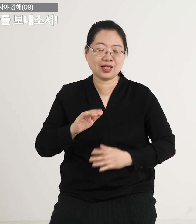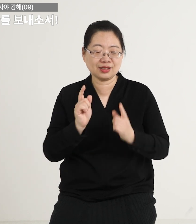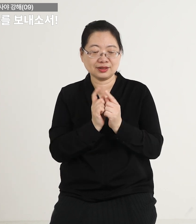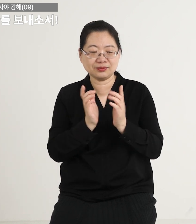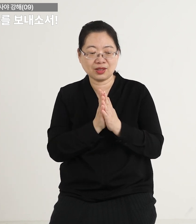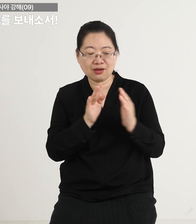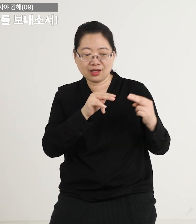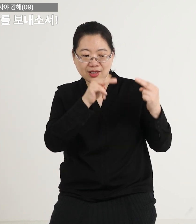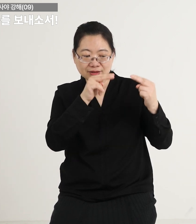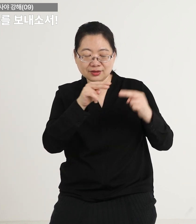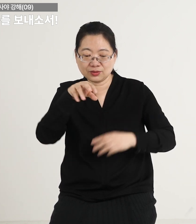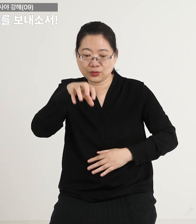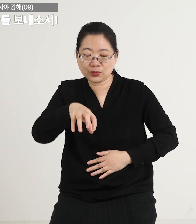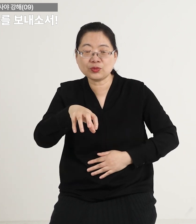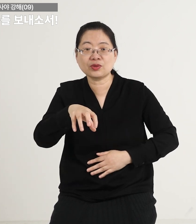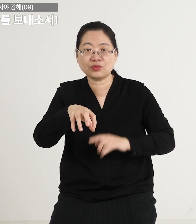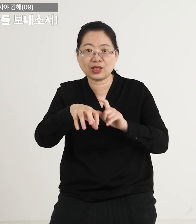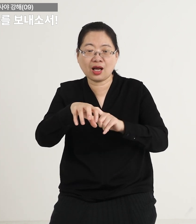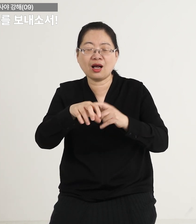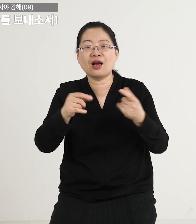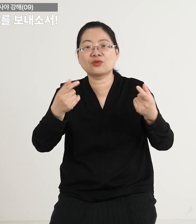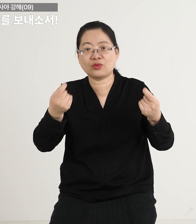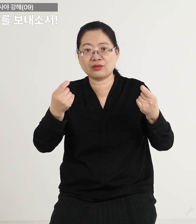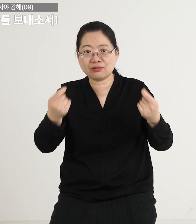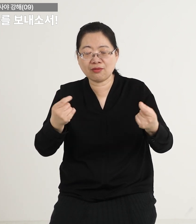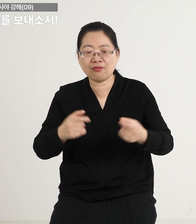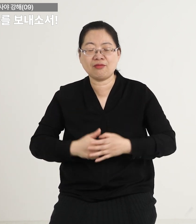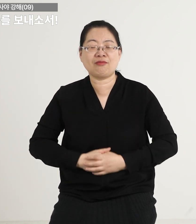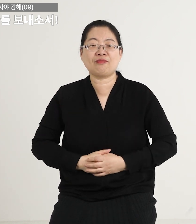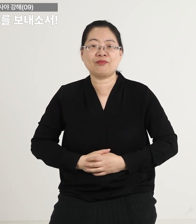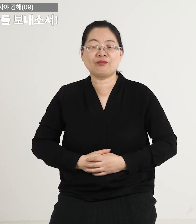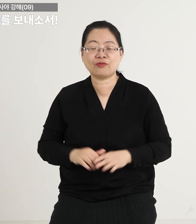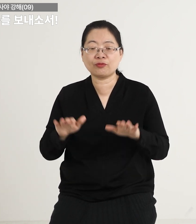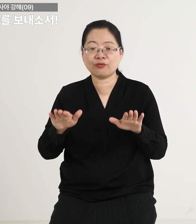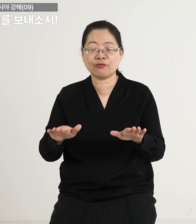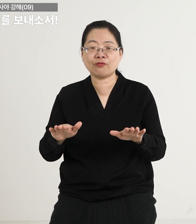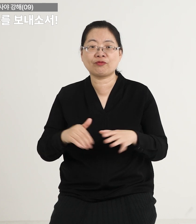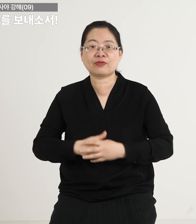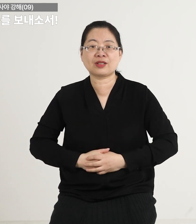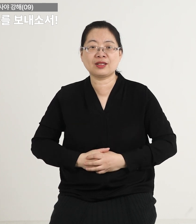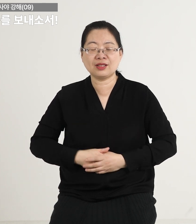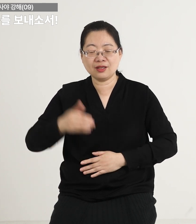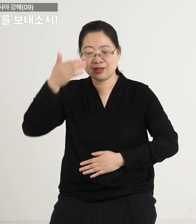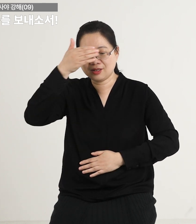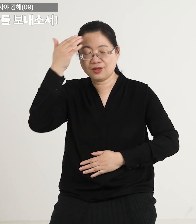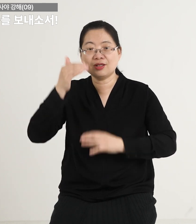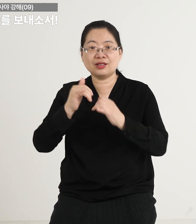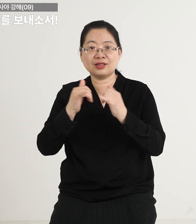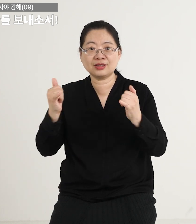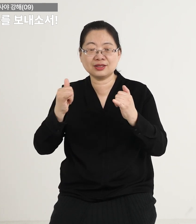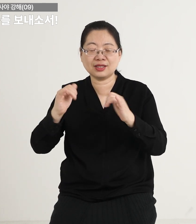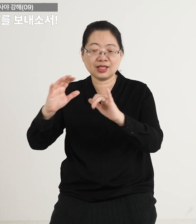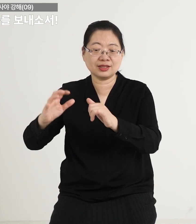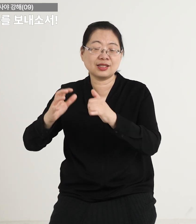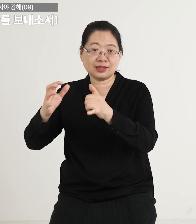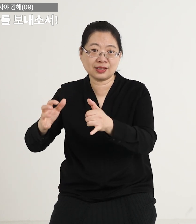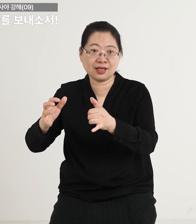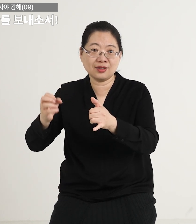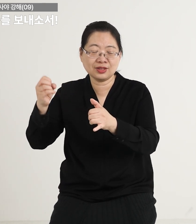있는 현장과도 다르지 않습니다. 오늘 이렇게 청년들의